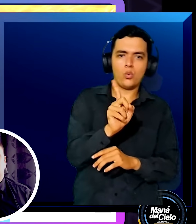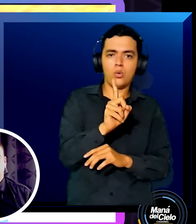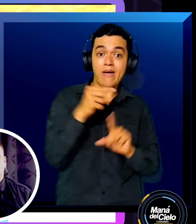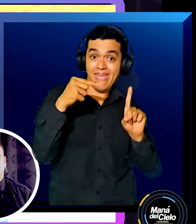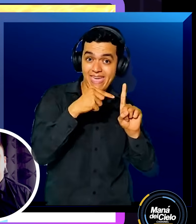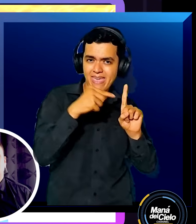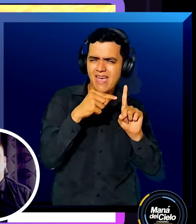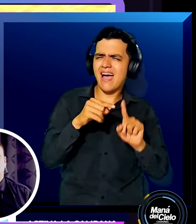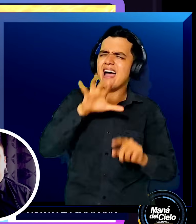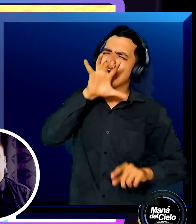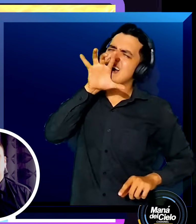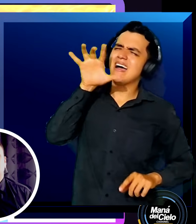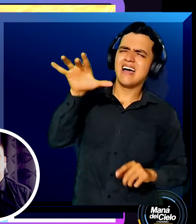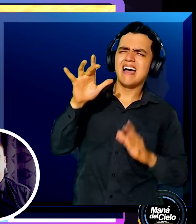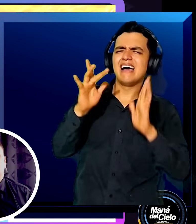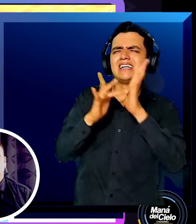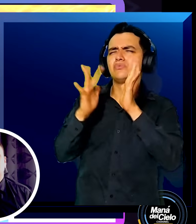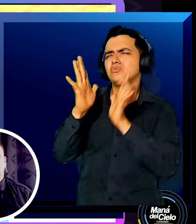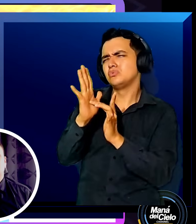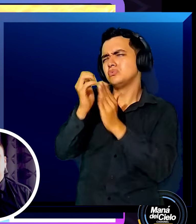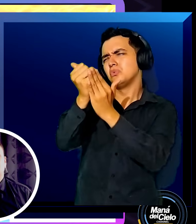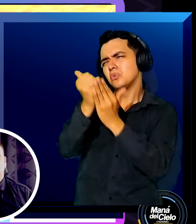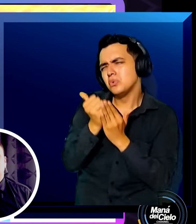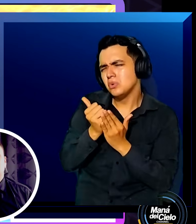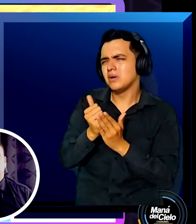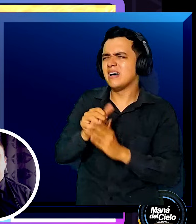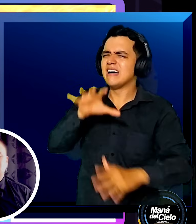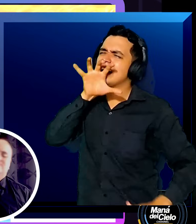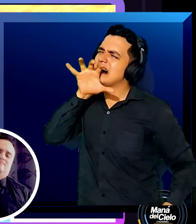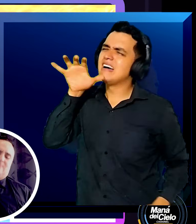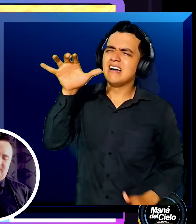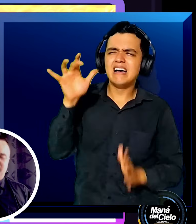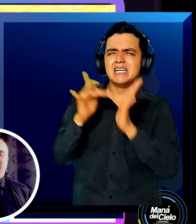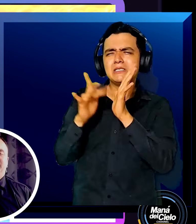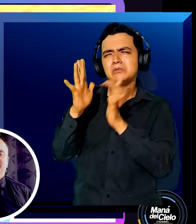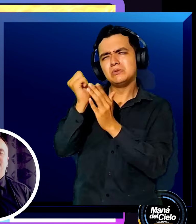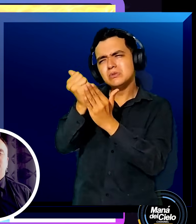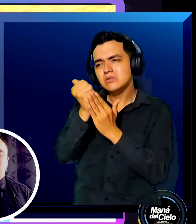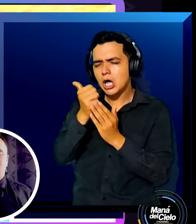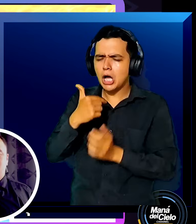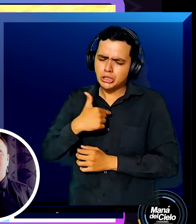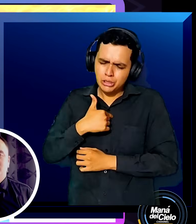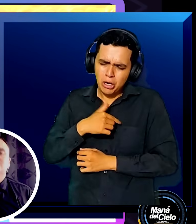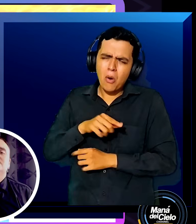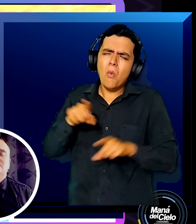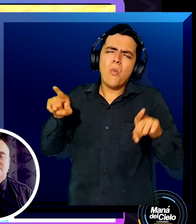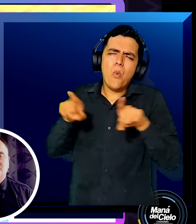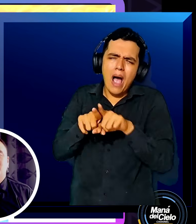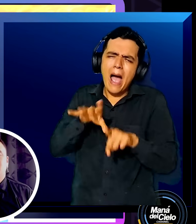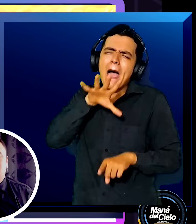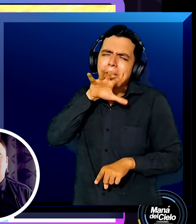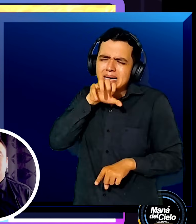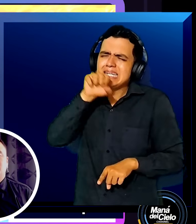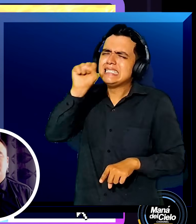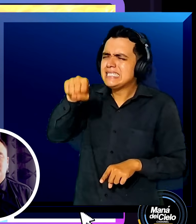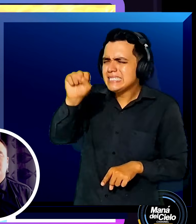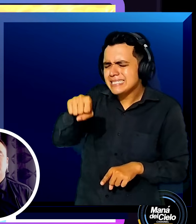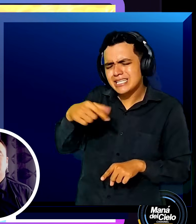terrible. Y yo le dije: ¿sabes qué? Dios me dijo que te ayudara y te voy a